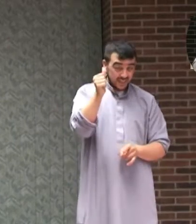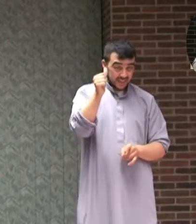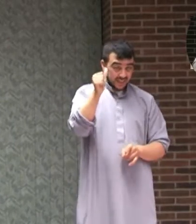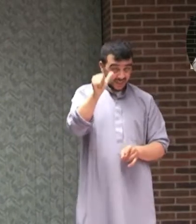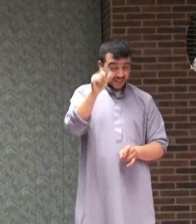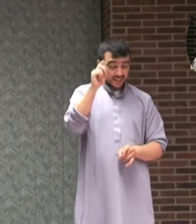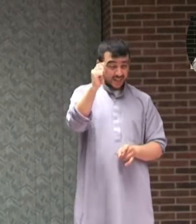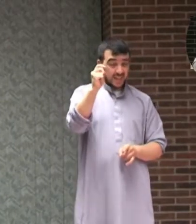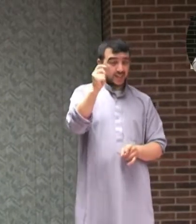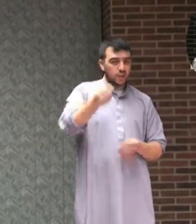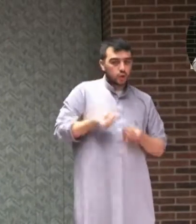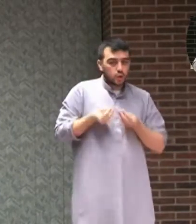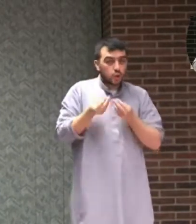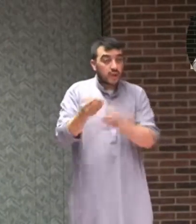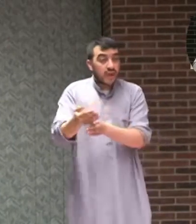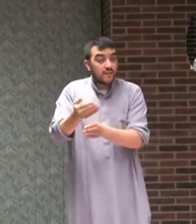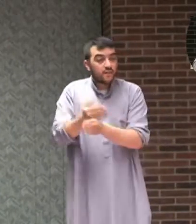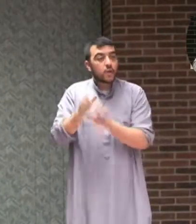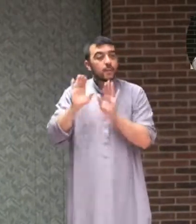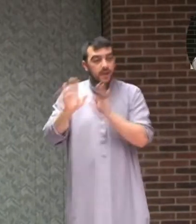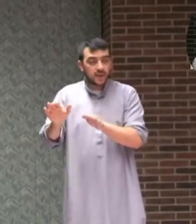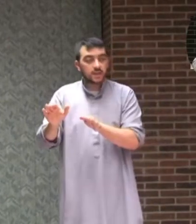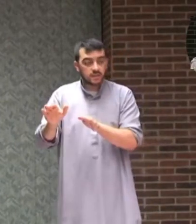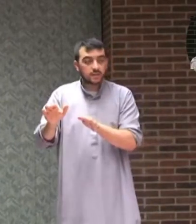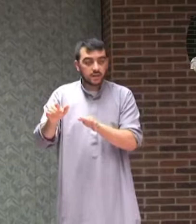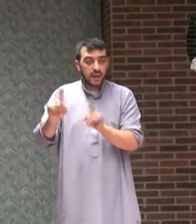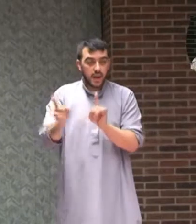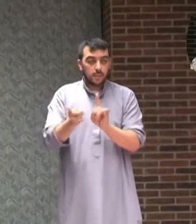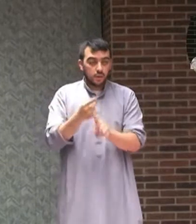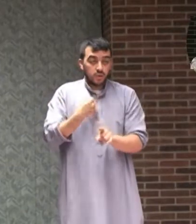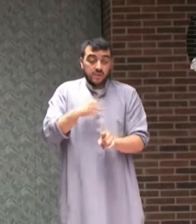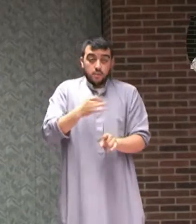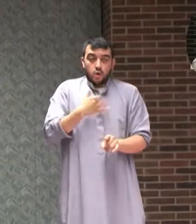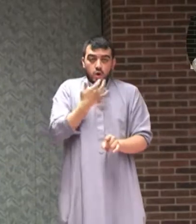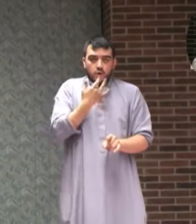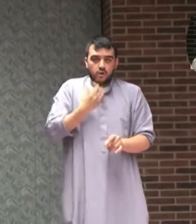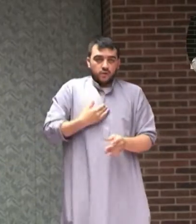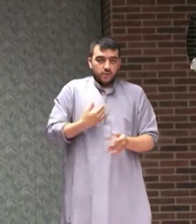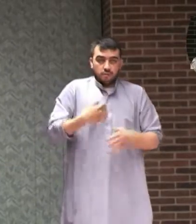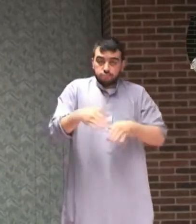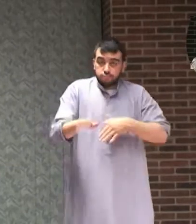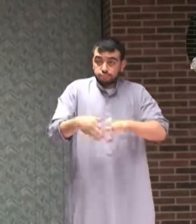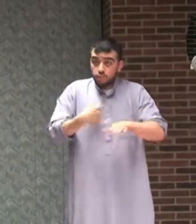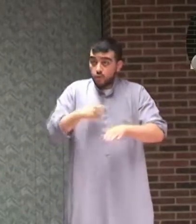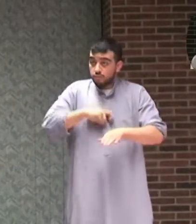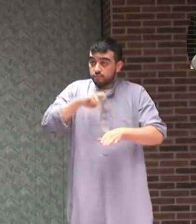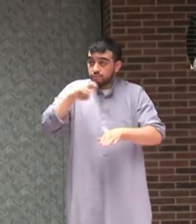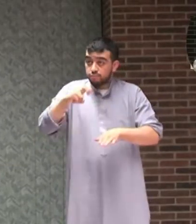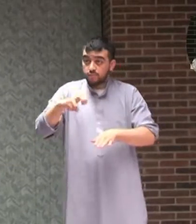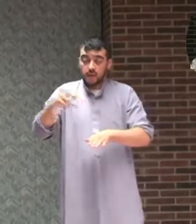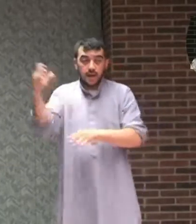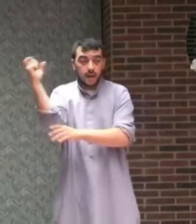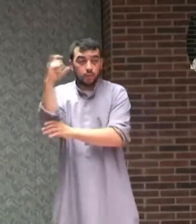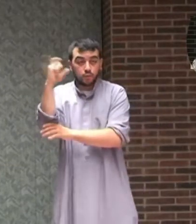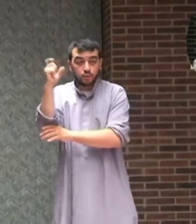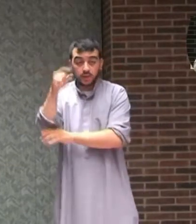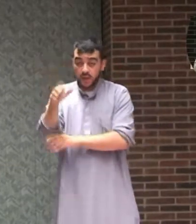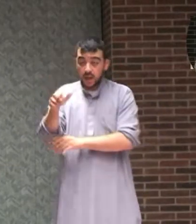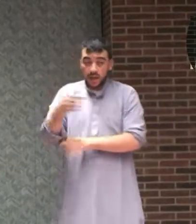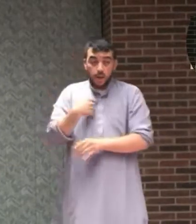al-Eid. C'est-à-dire que normalement, lorsqu'il sort de chez lui le jour du Eid et qu'il se dirige vers la Salah, évidemment, très